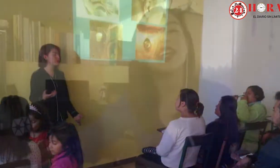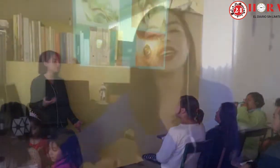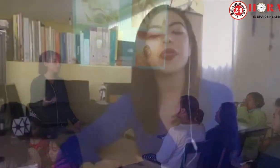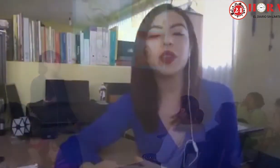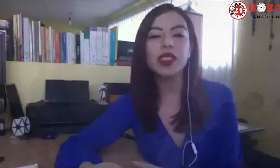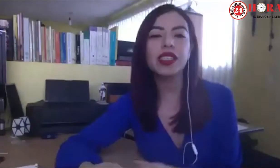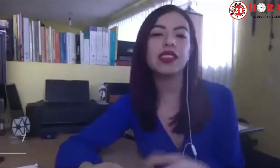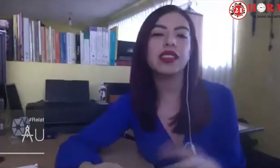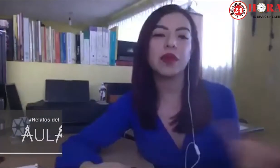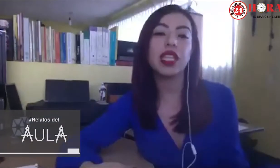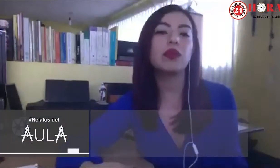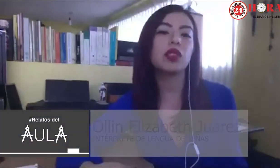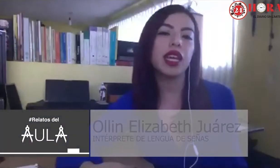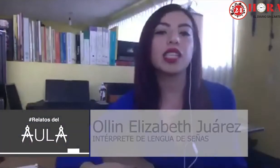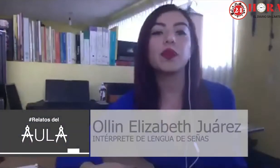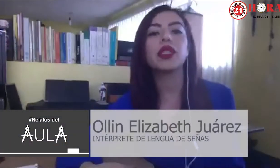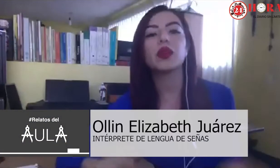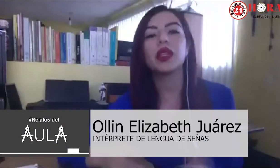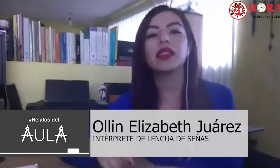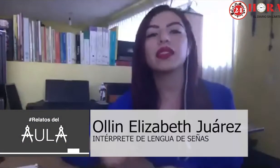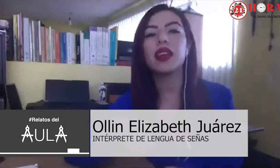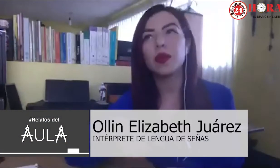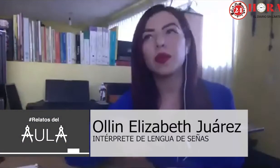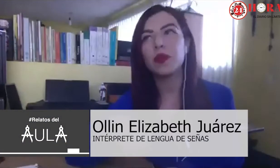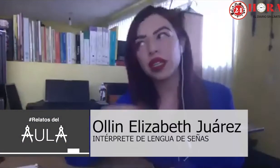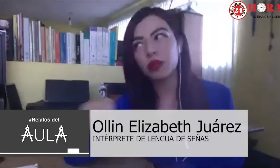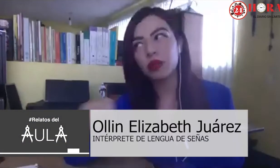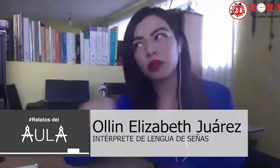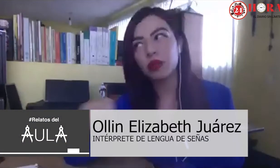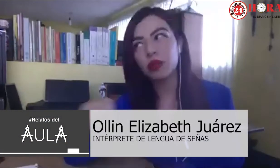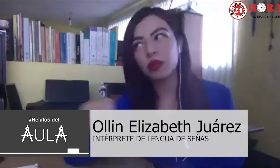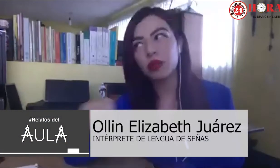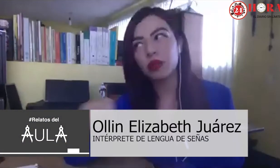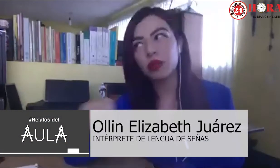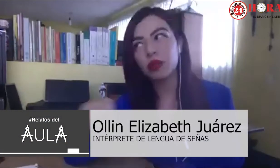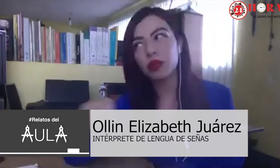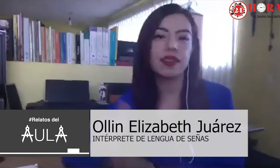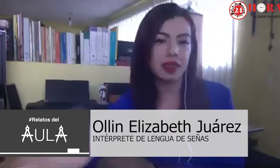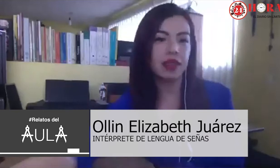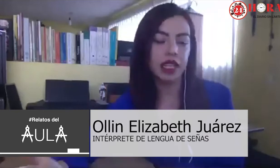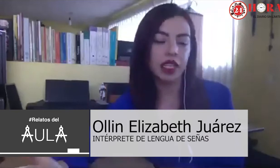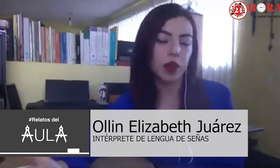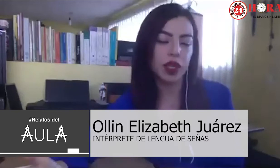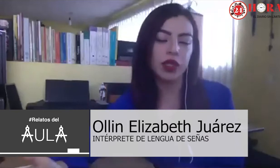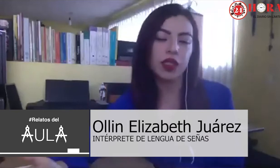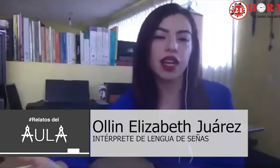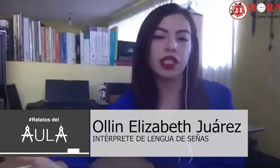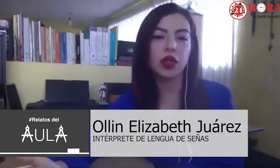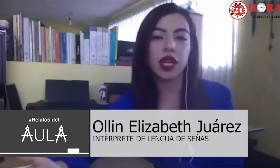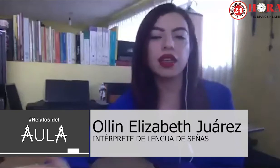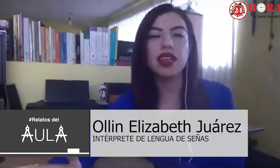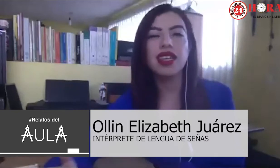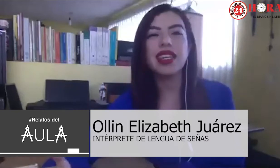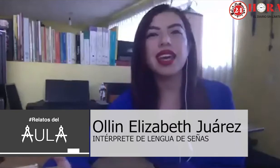México. Entonces, evitamos que las personas pierdan mucho tiempo transportándose a la